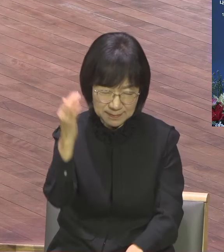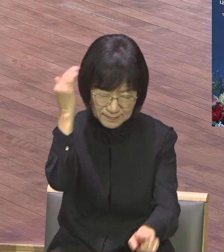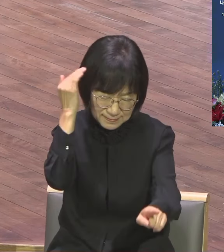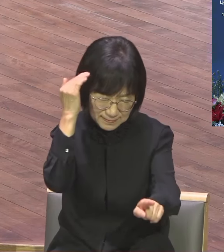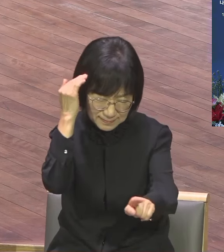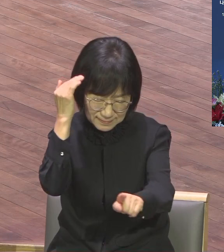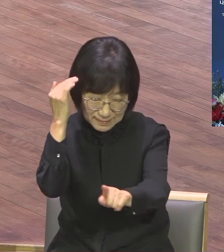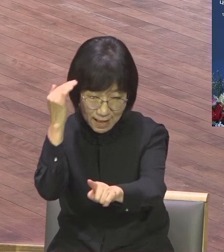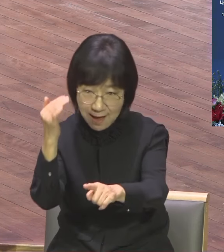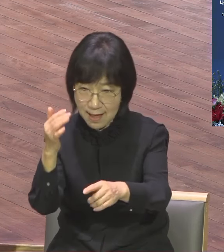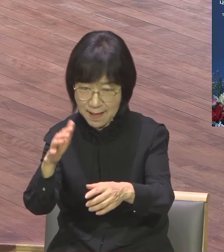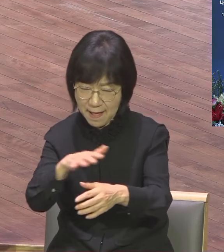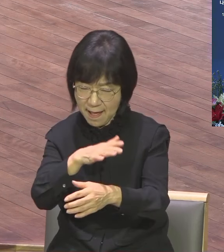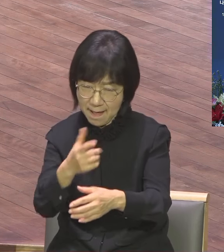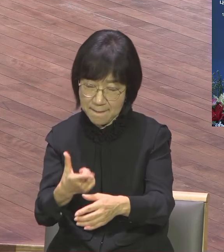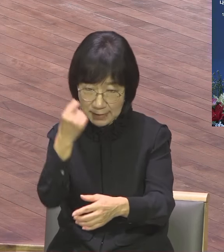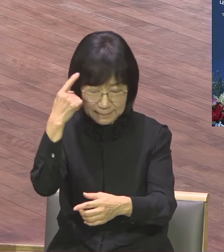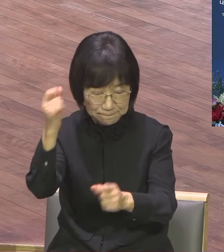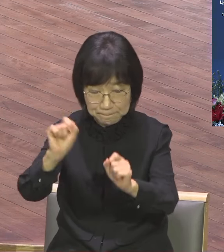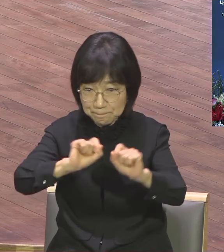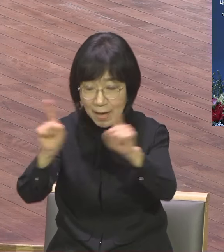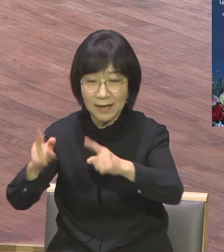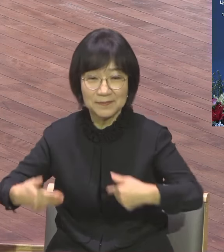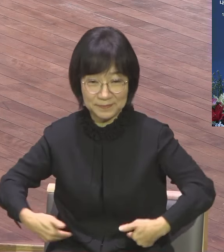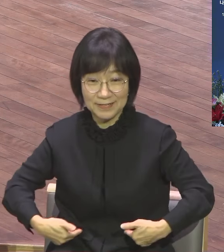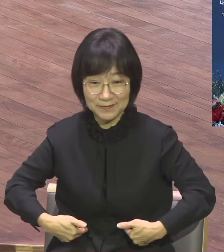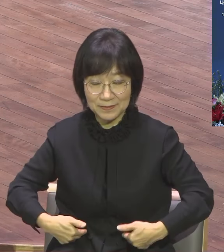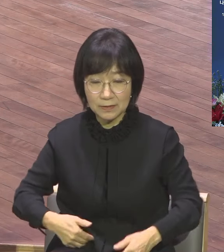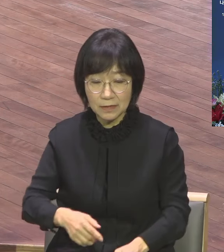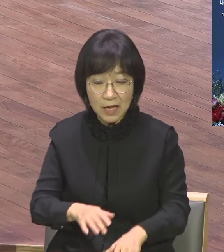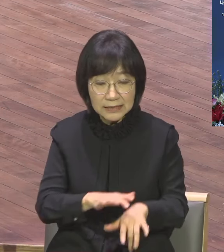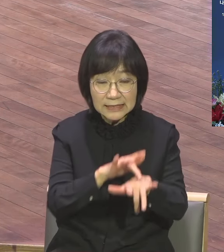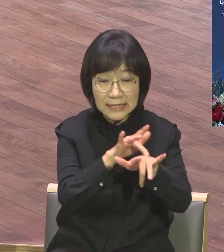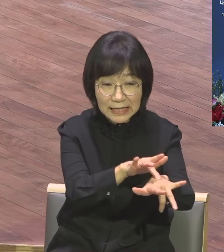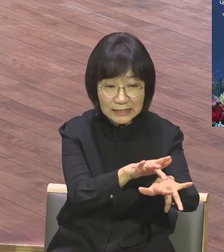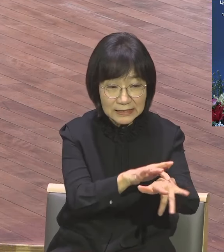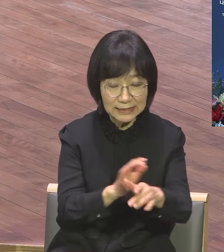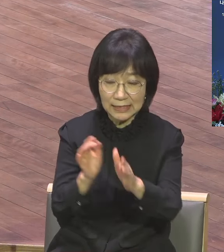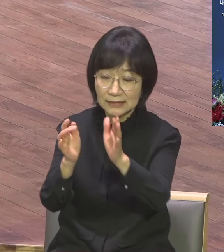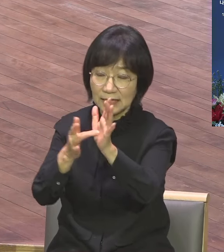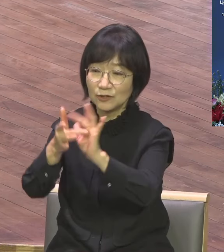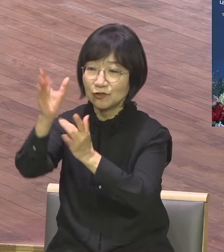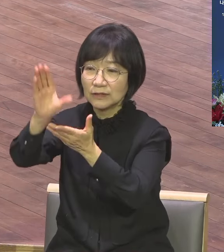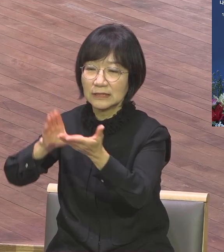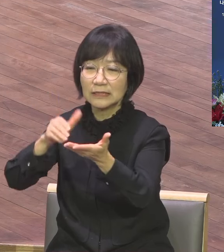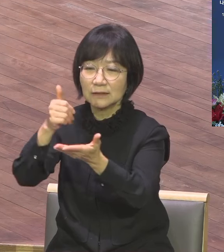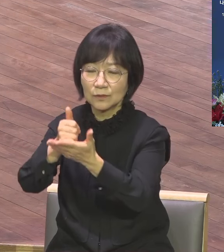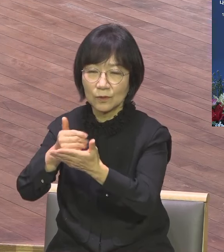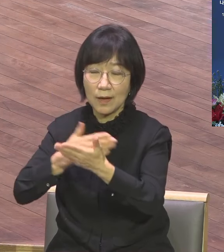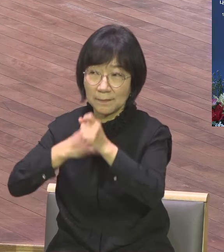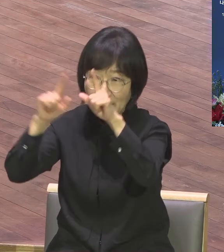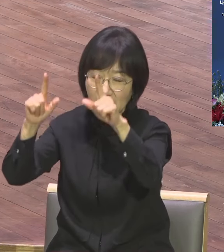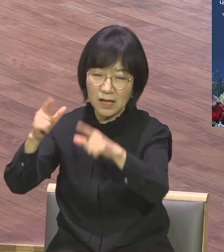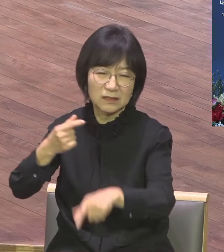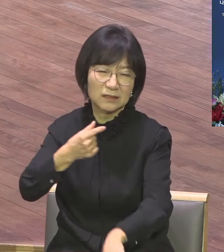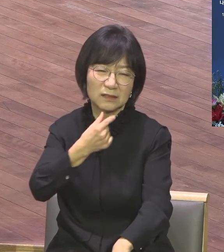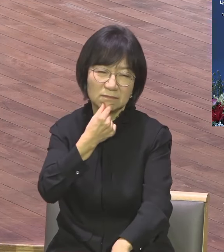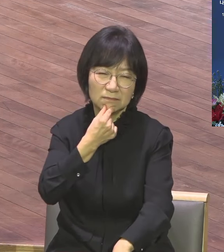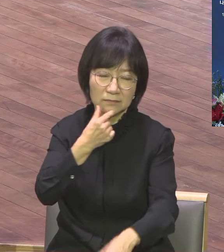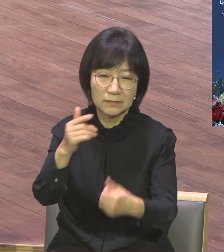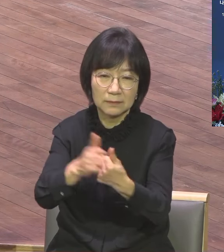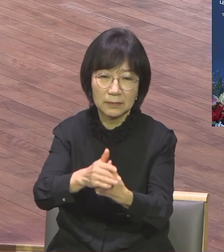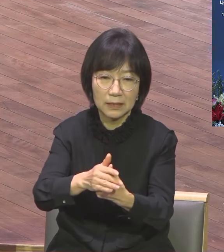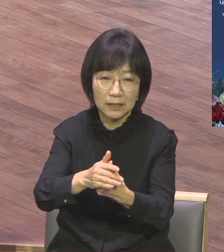되는데 사탄은 어떻게 했었는지 예수 그리스도의 유일성을 희석시키기 위한 방향으로 계속하기 때문에 우리는